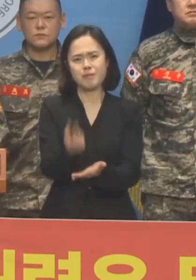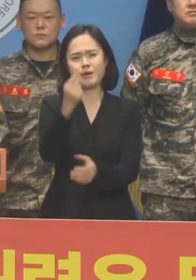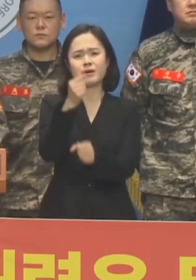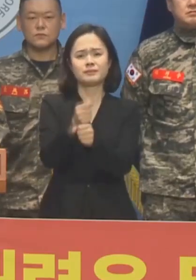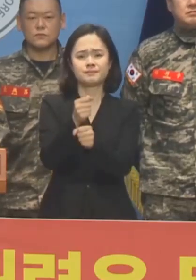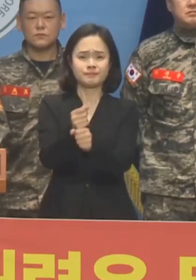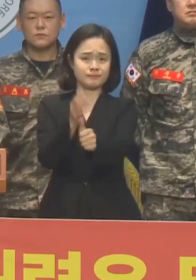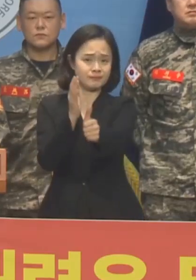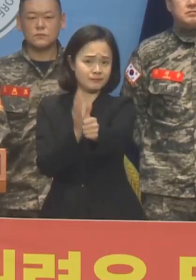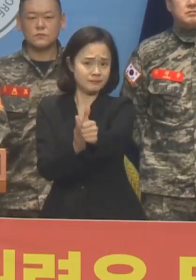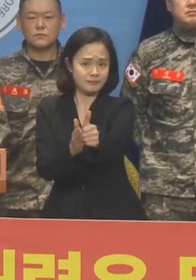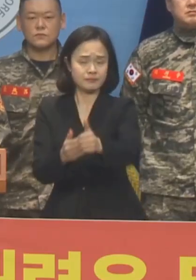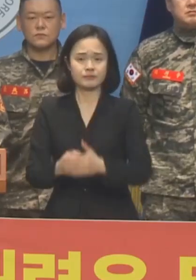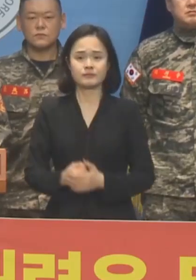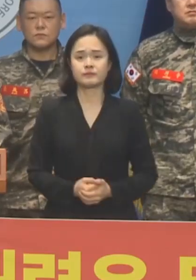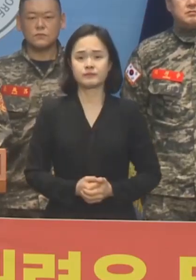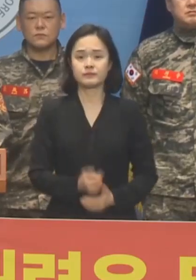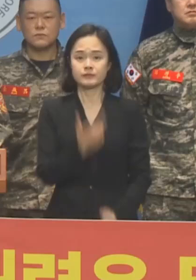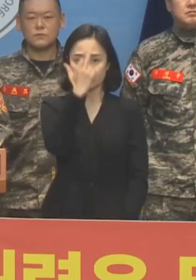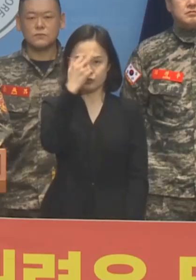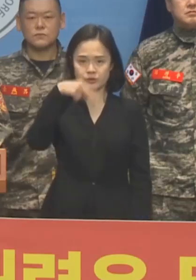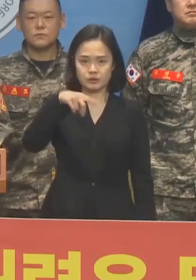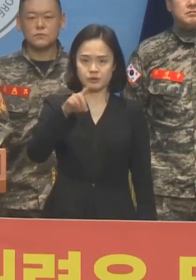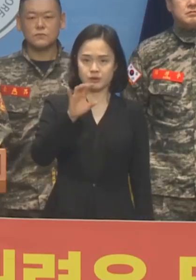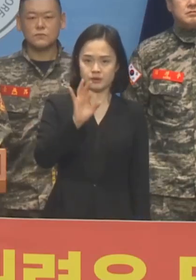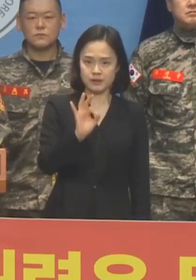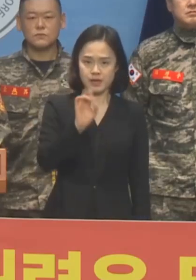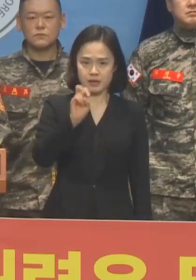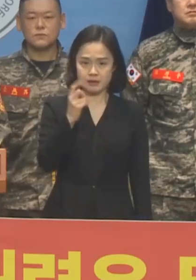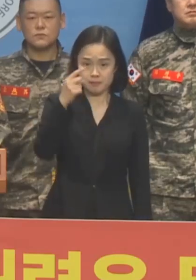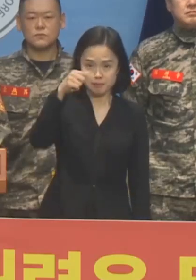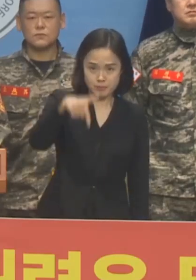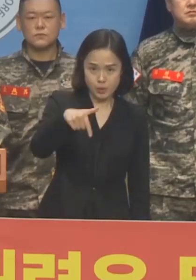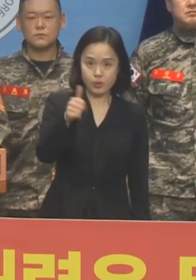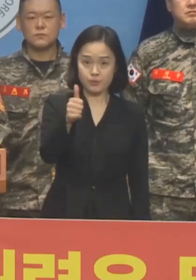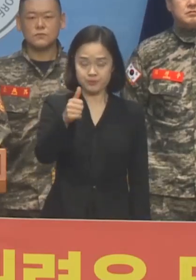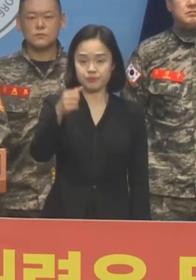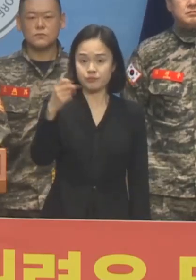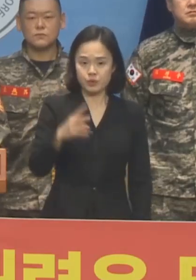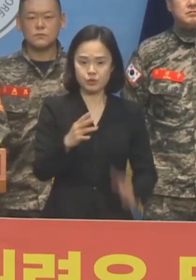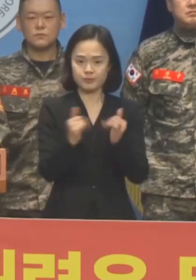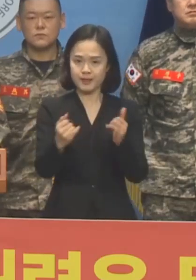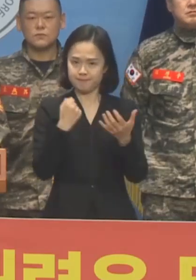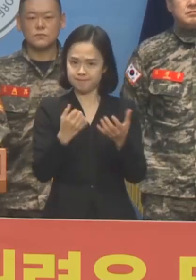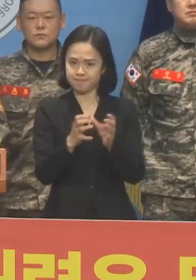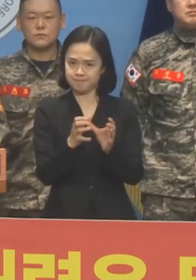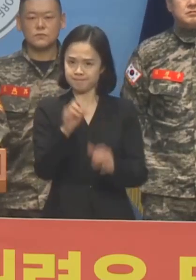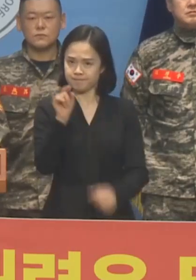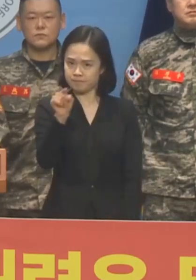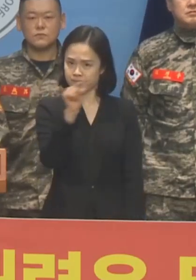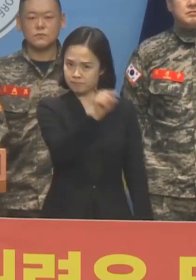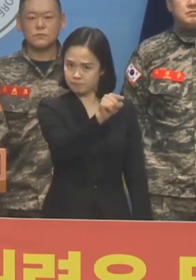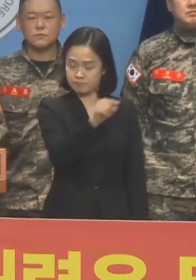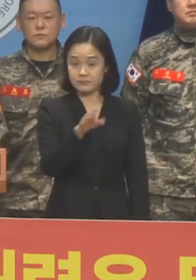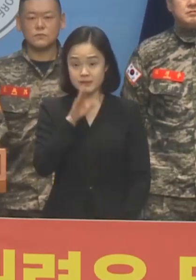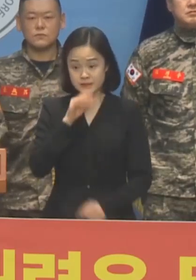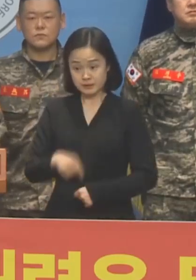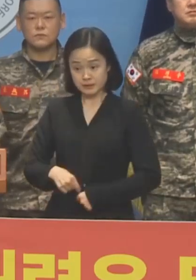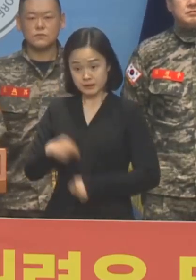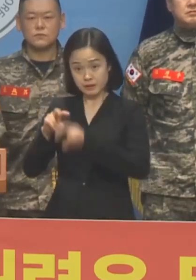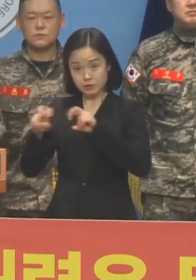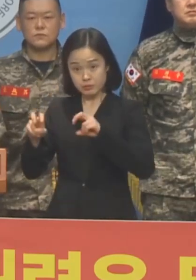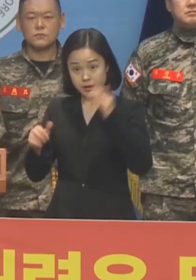요구합니다. 최상목 권한대행과 국민의힘이 진상규명을 향한 길을 막는다면